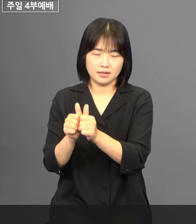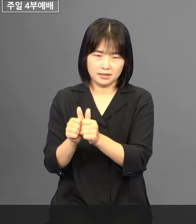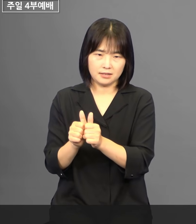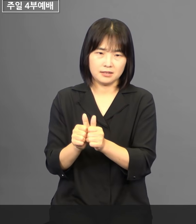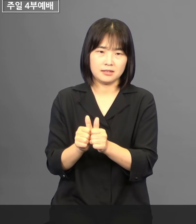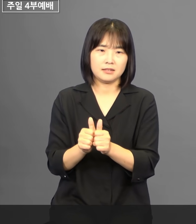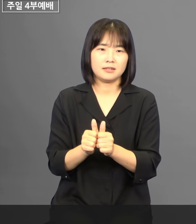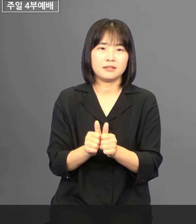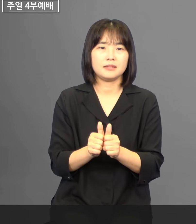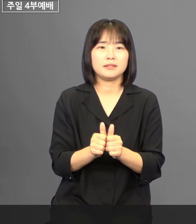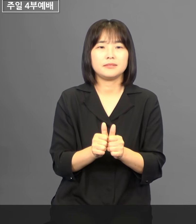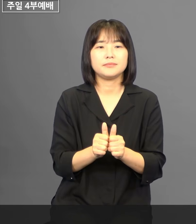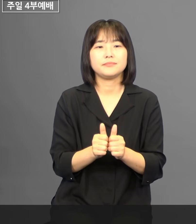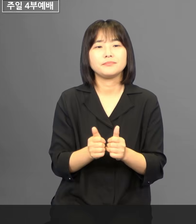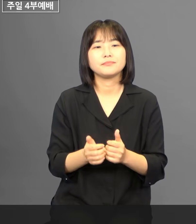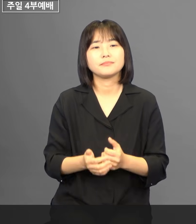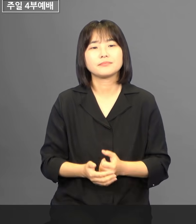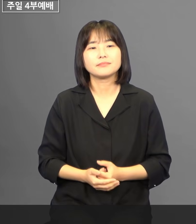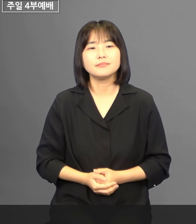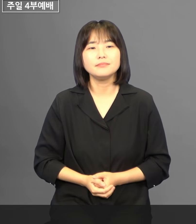동행하심이라